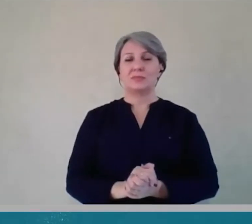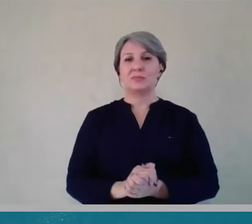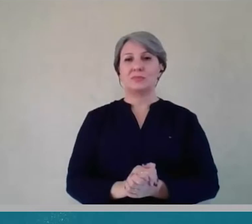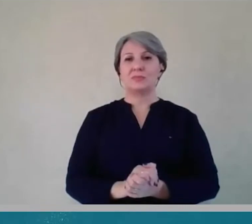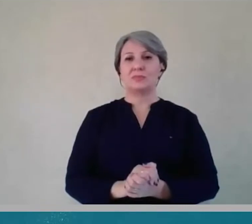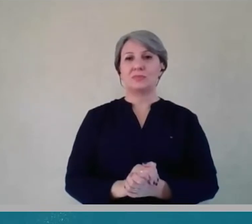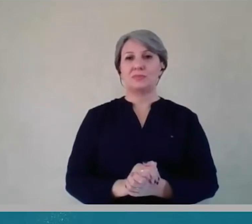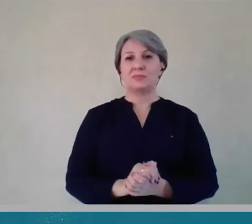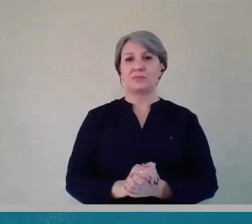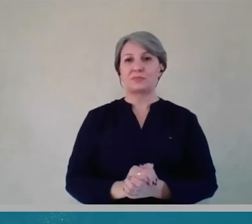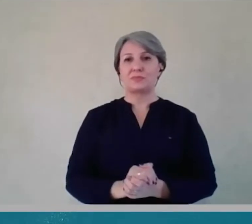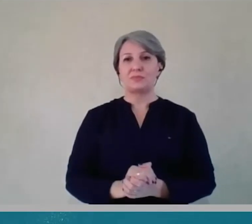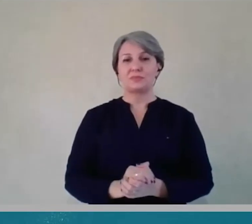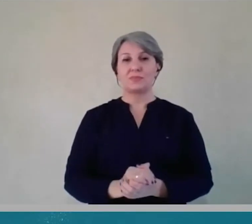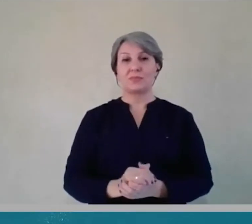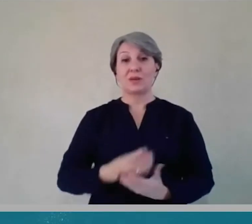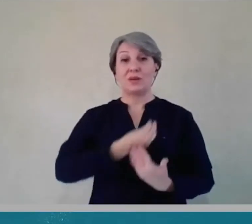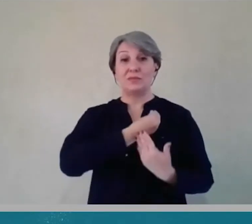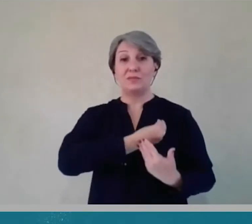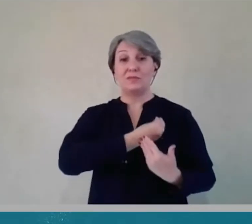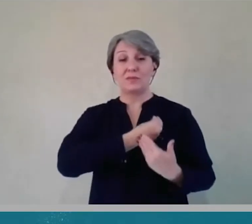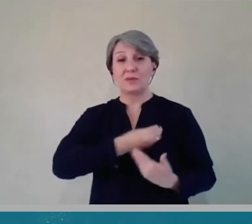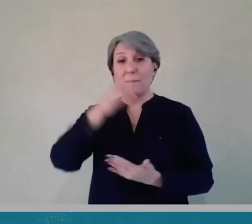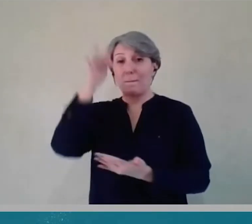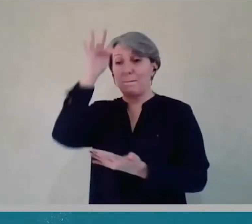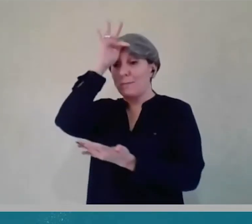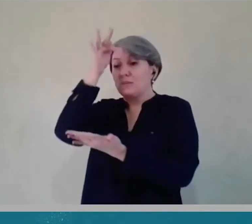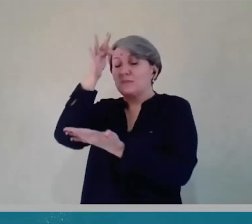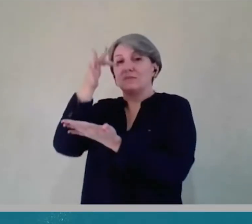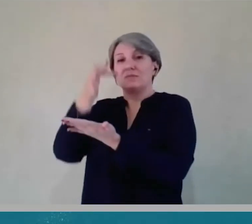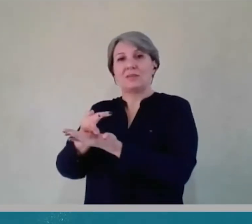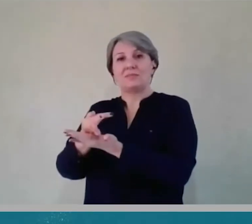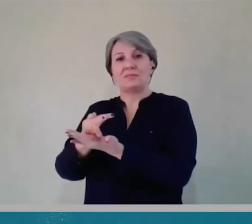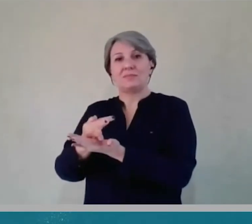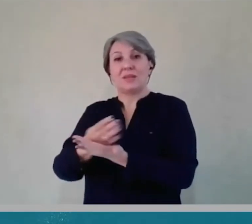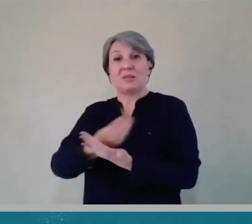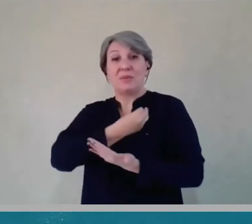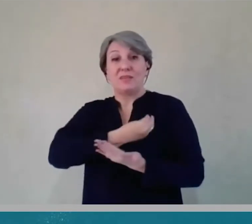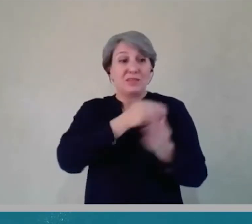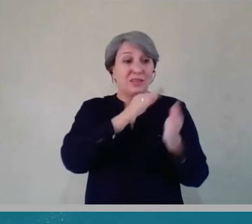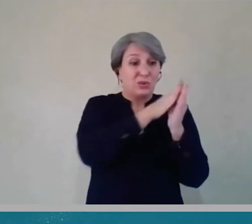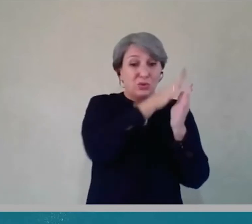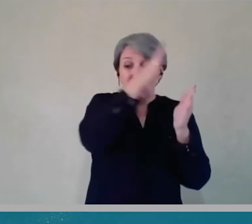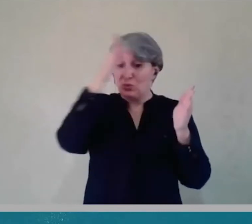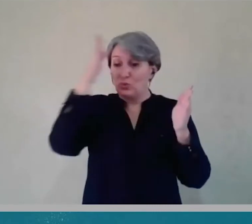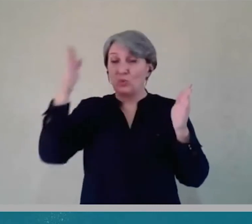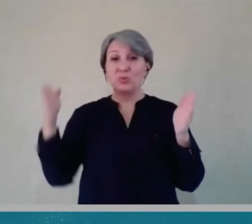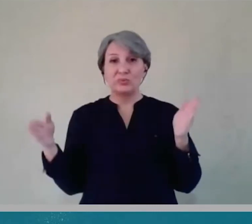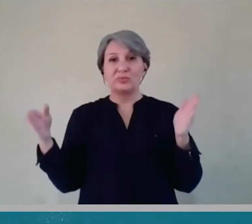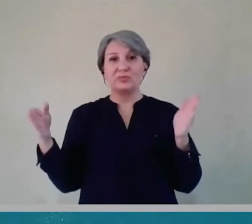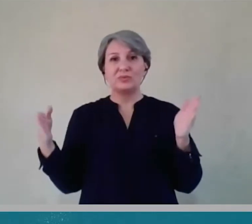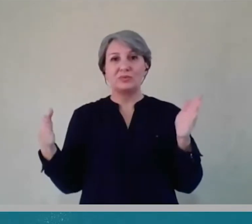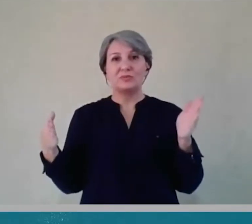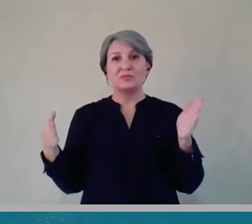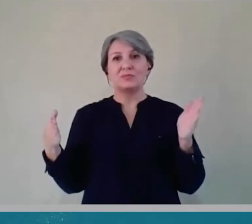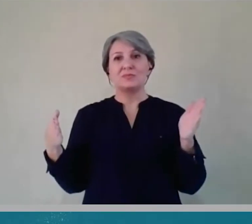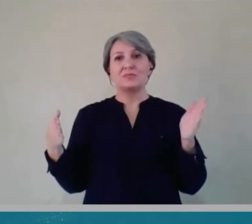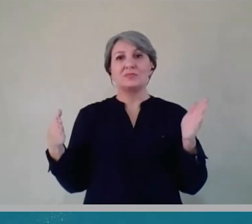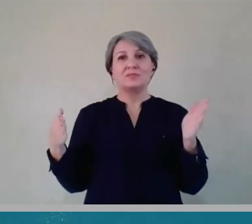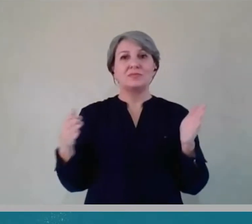a viver pela fé durante toda a minha vida cristã. E viver pela fé durante toda a minha vida cristã,